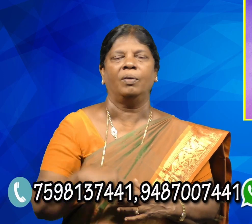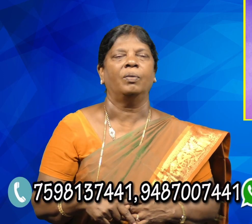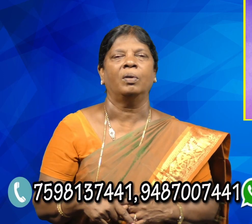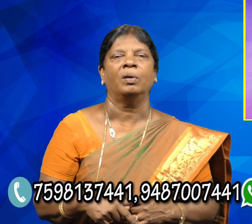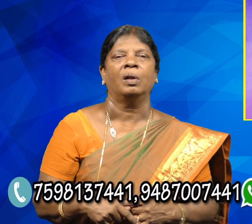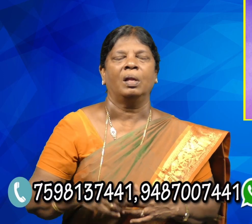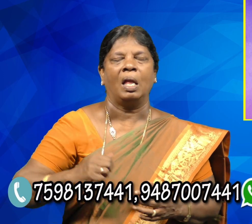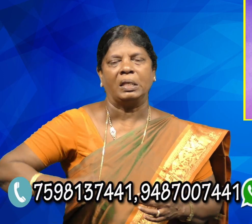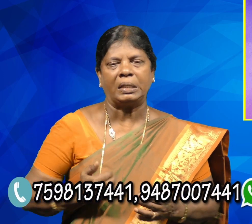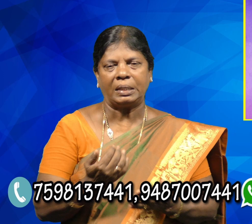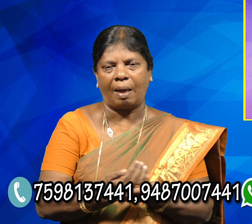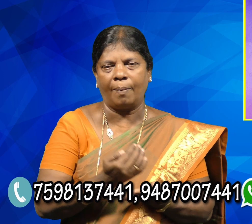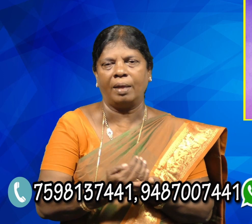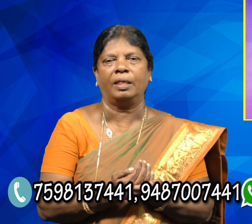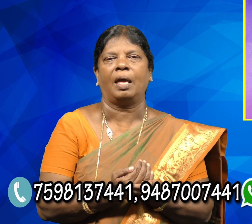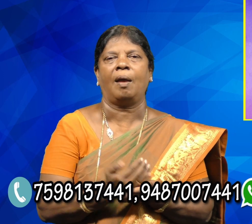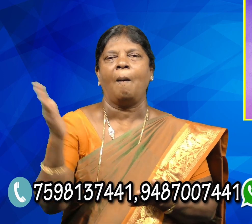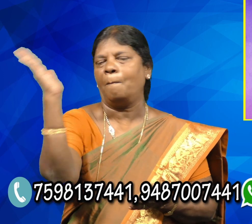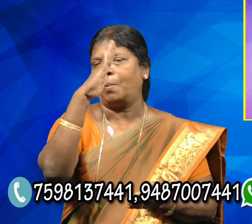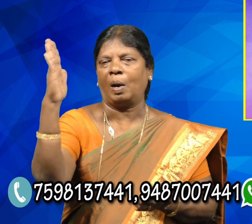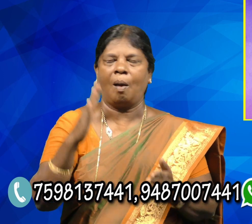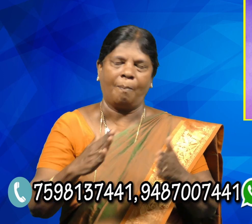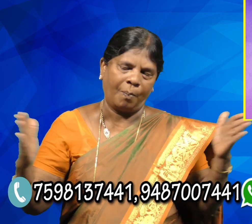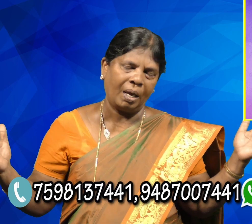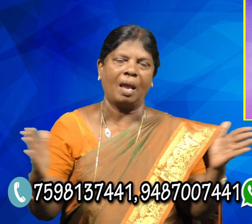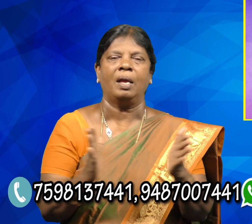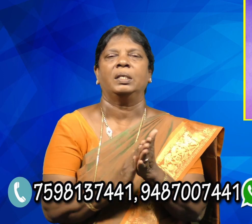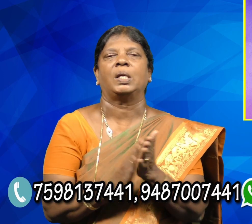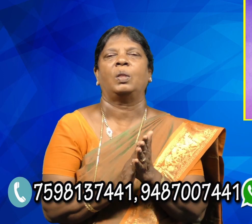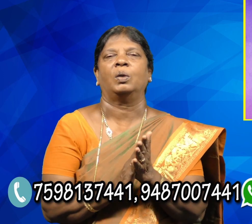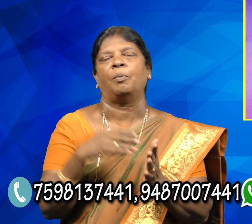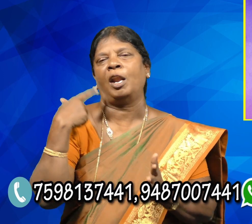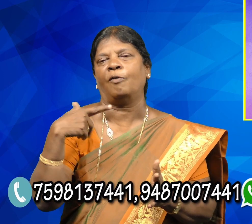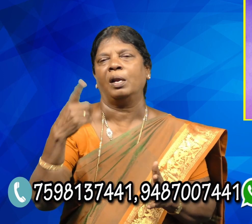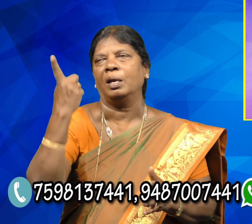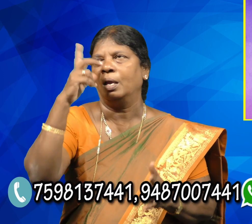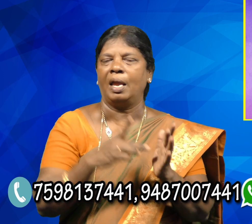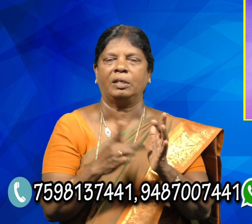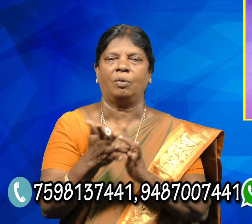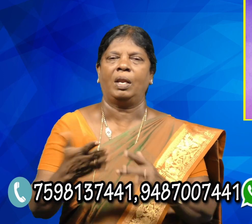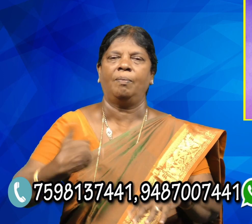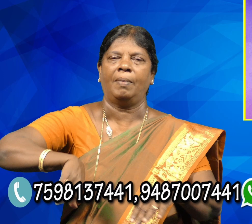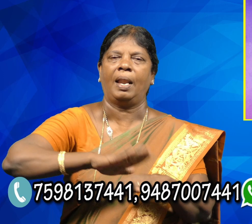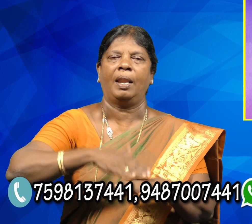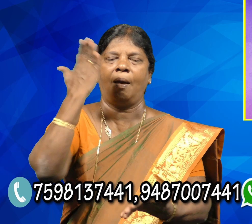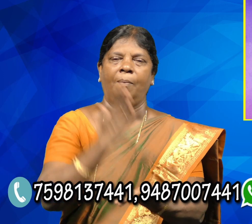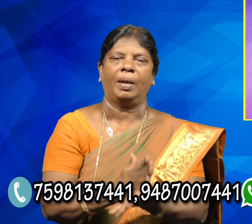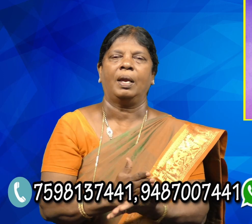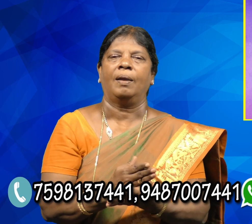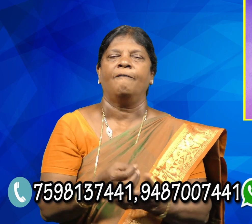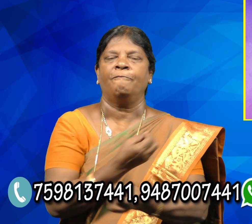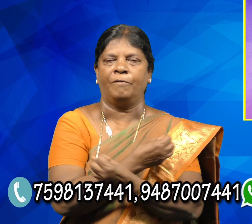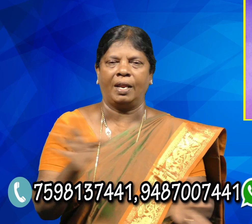வாழ்வில் தேவன் சம்பாதித்து கொடுக்கிற பரலோக பேரின்ப பெருவாழ்வை இயேசு கிறிஸ்துவின் மீது